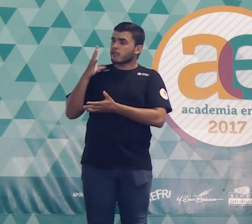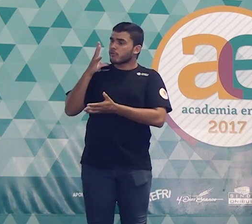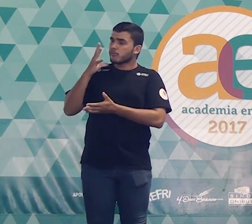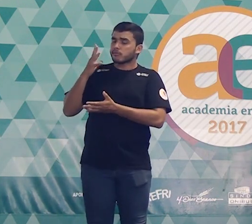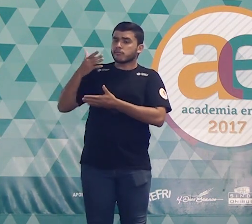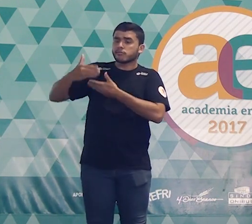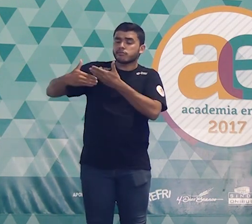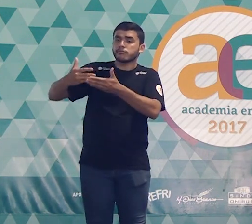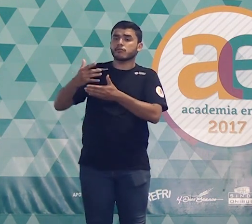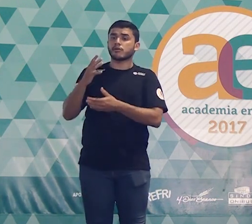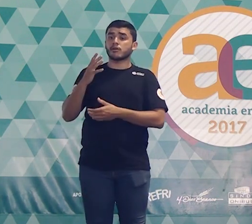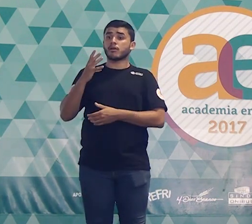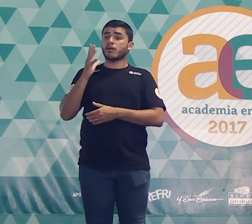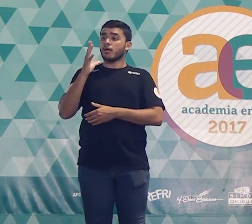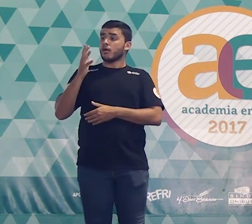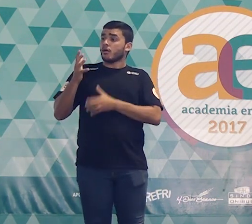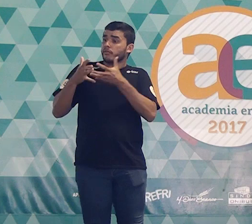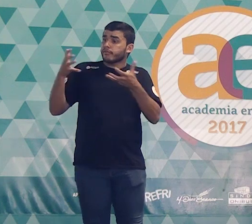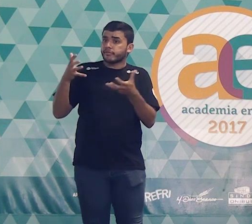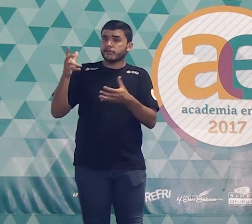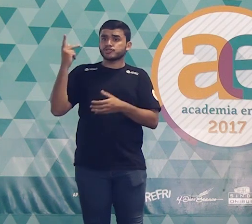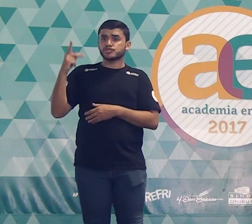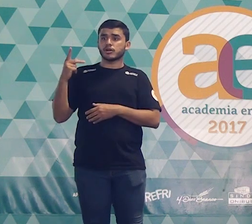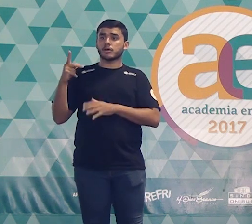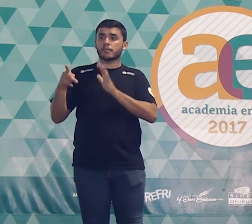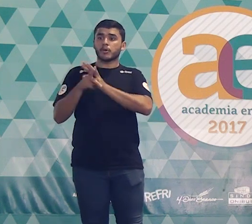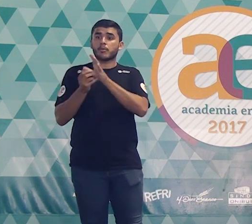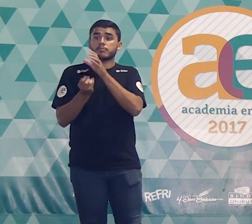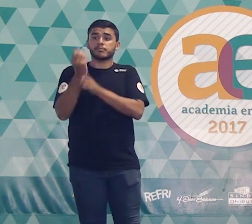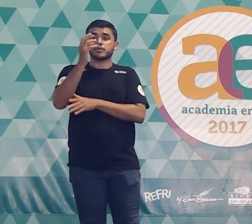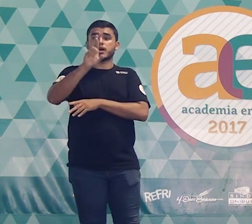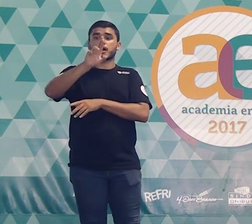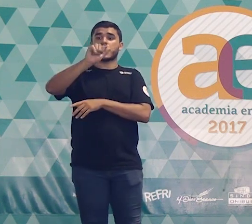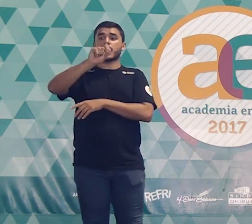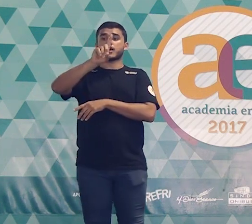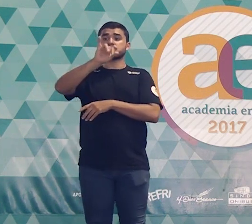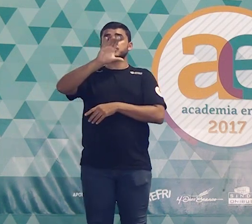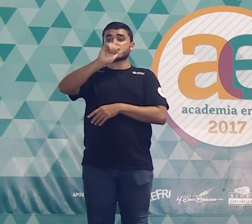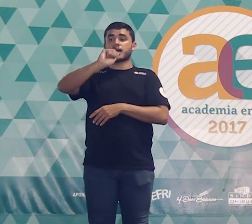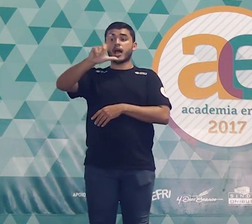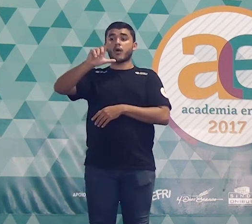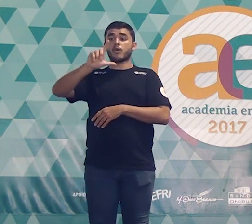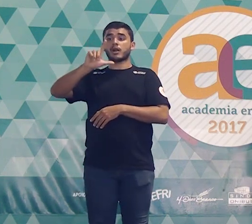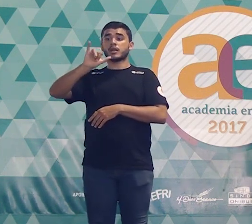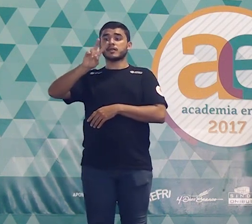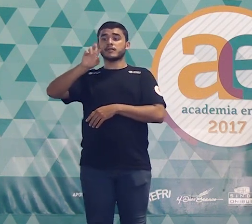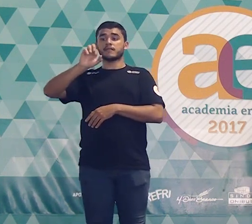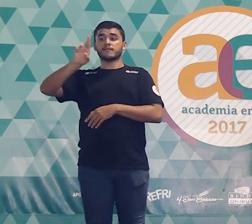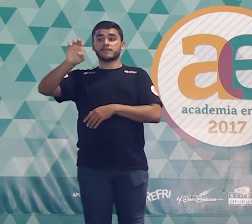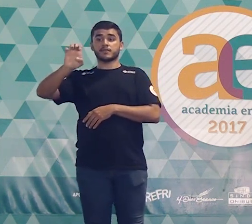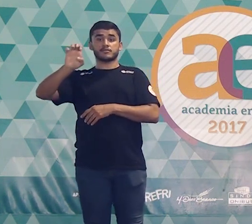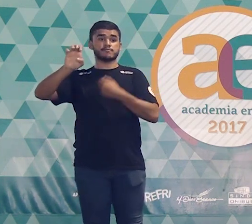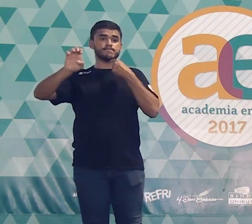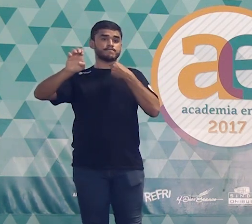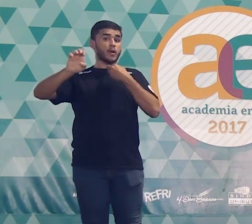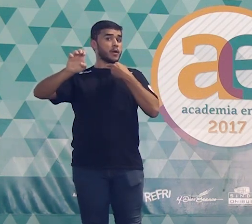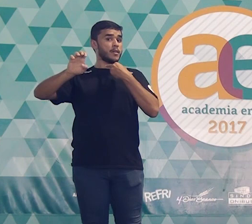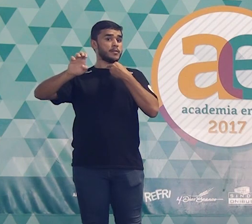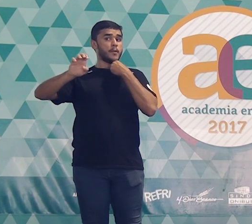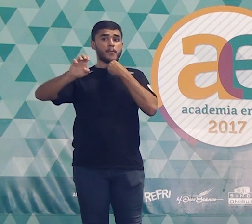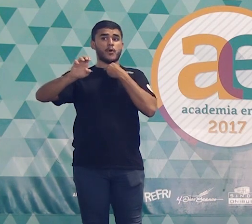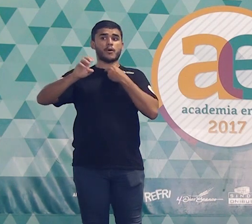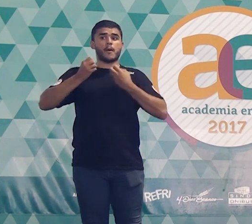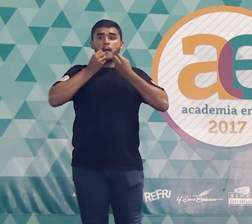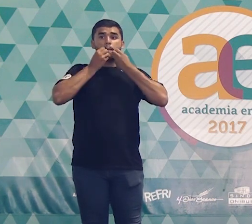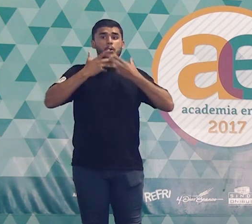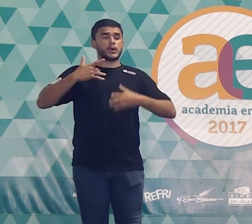ouviram falar, chamado de radicais livres. Já ouviram falar? Radicais livres não é bom para a gente não. Radical livres não é bom. Radical livre